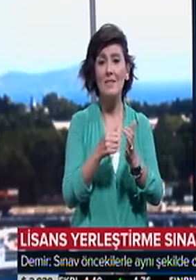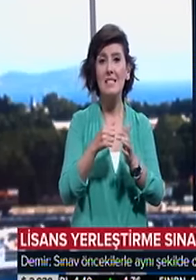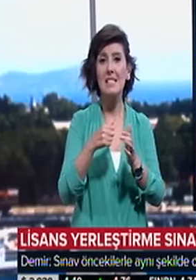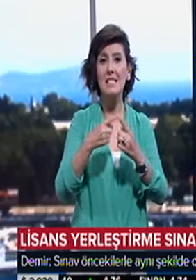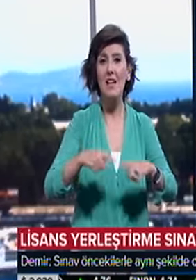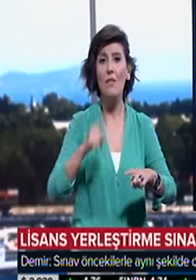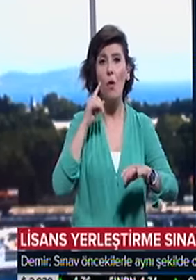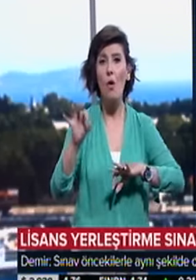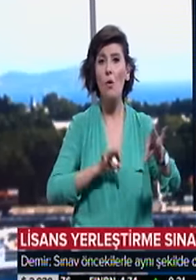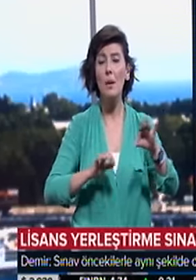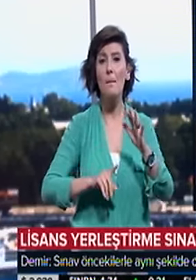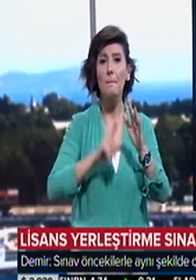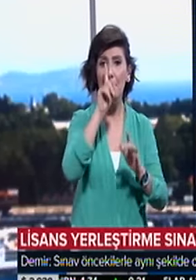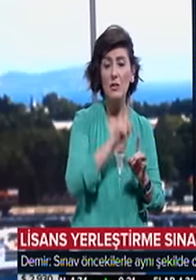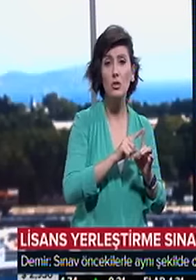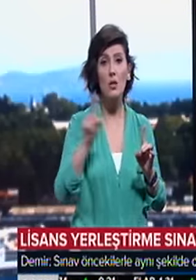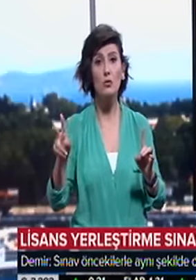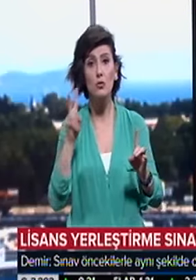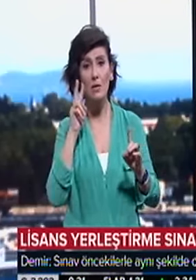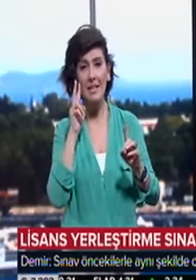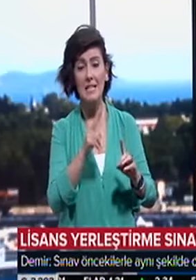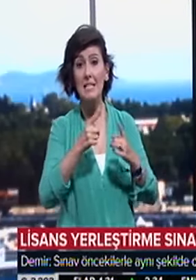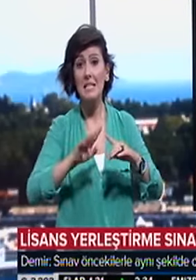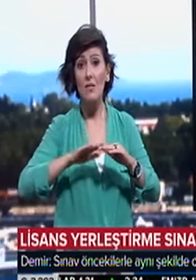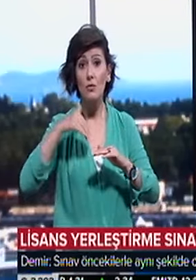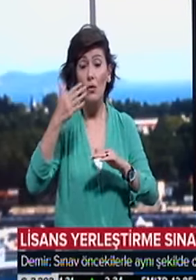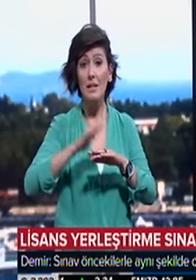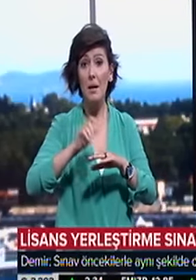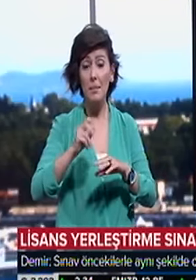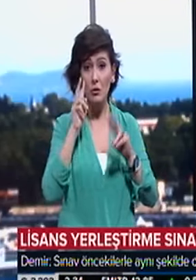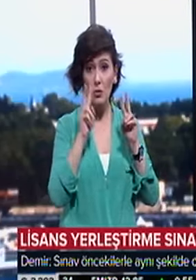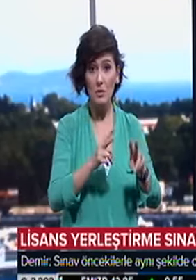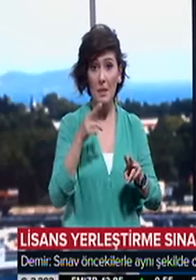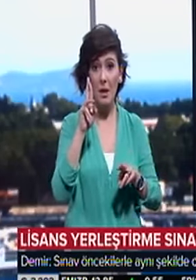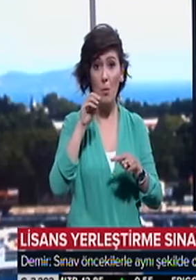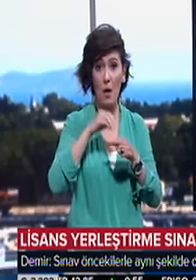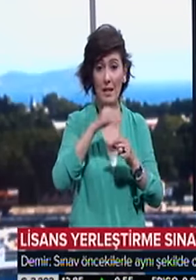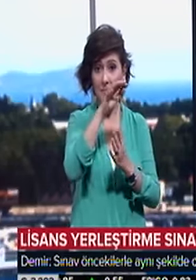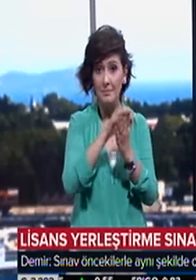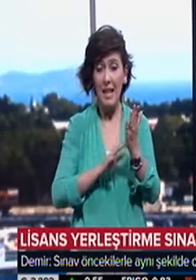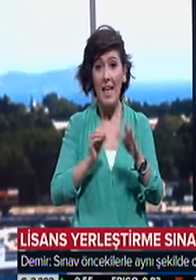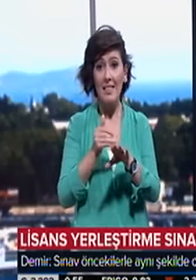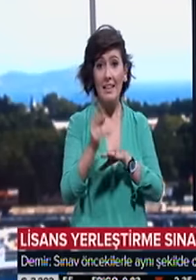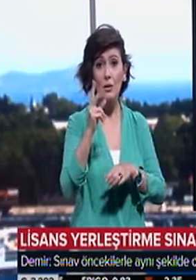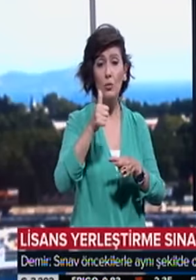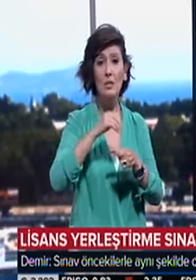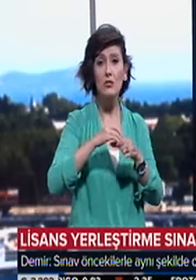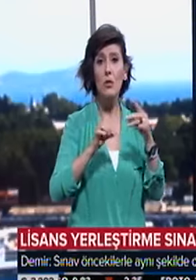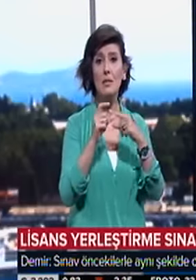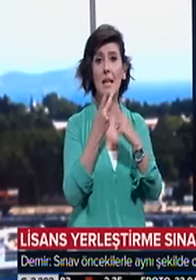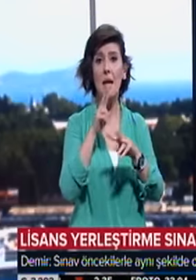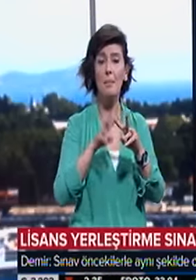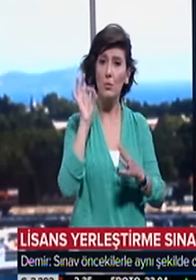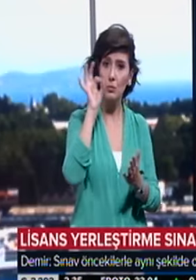Görevliler sınavın organizasyonunu baştan sona izleyecek. Sınav sonrasında yapılan gözlemler rapor halinde en geç 2 gün içinde